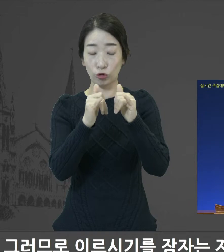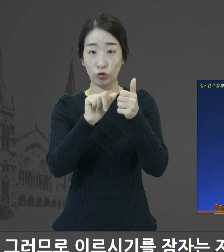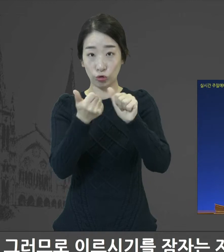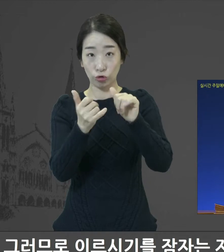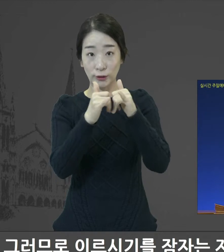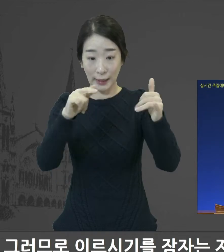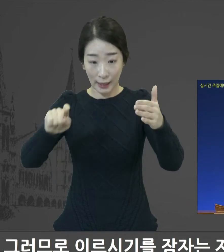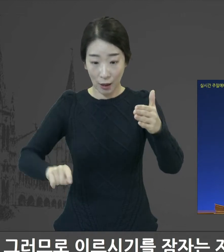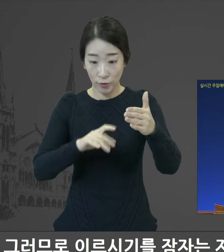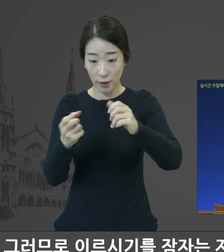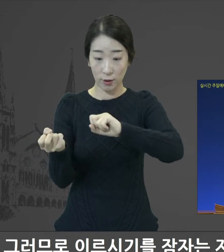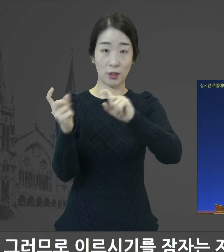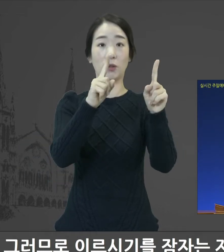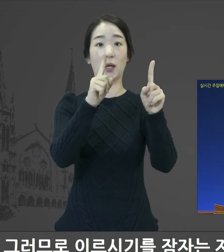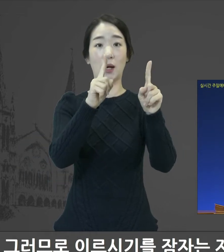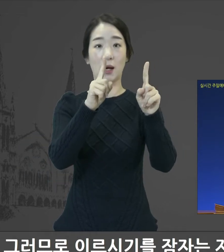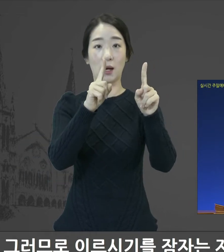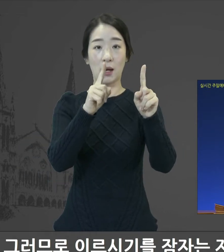가운데서 일어나라.